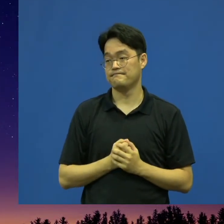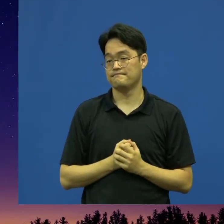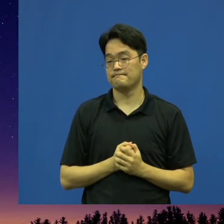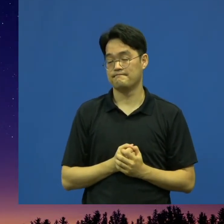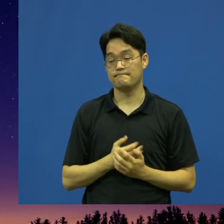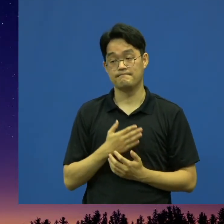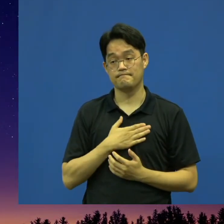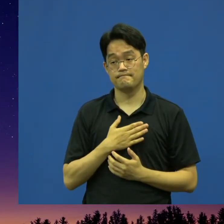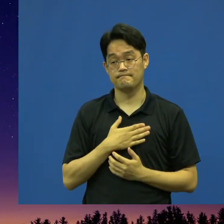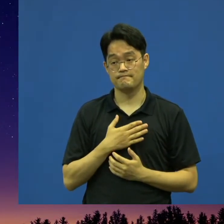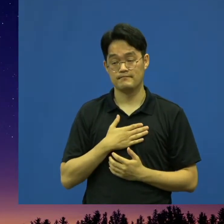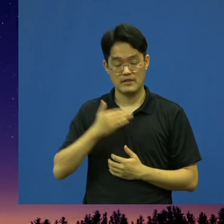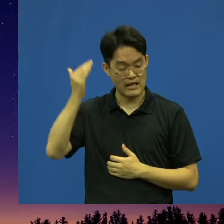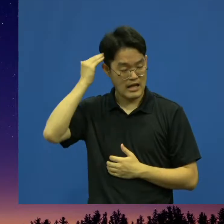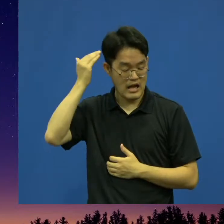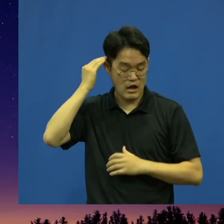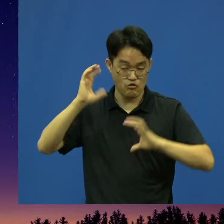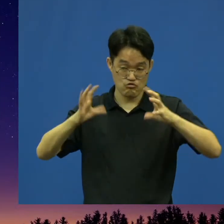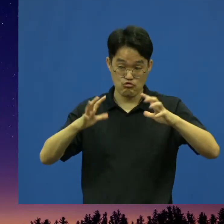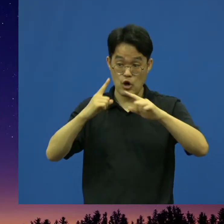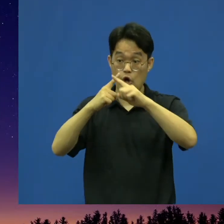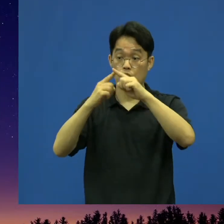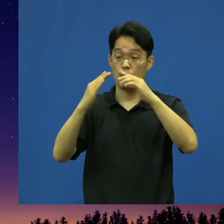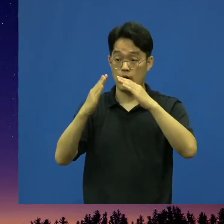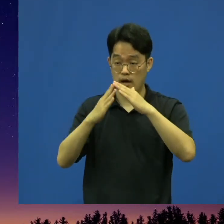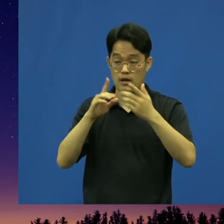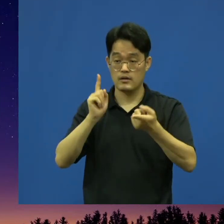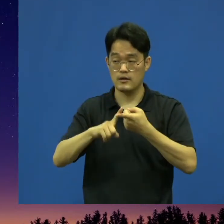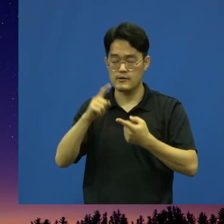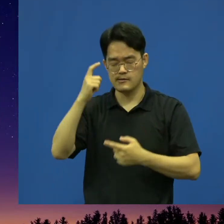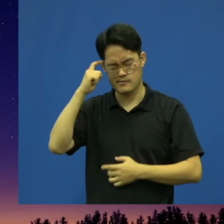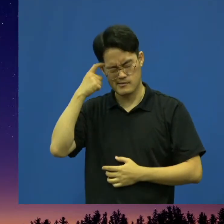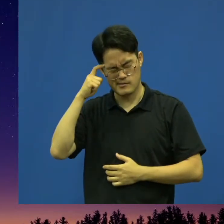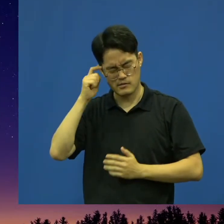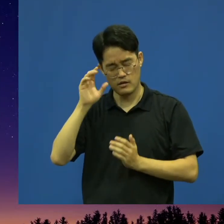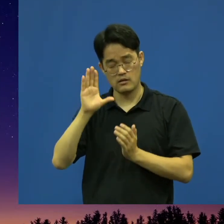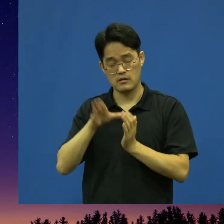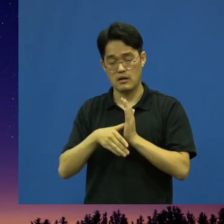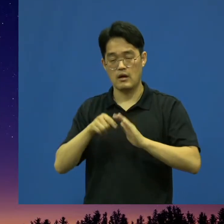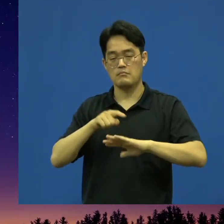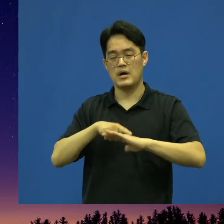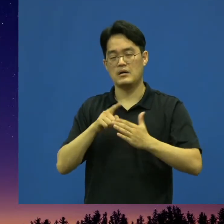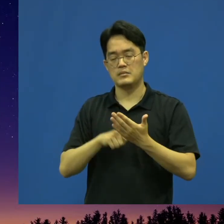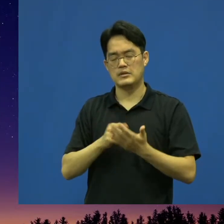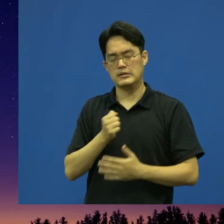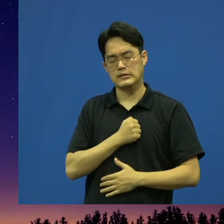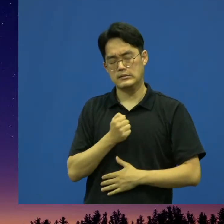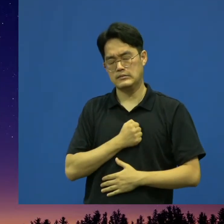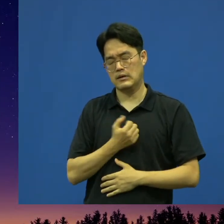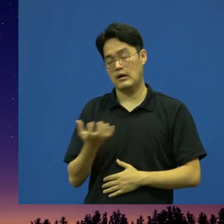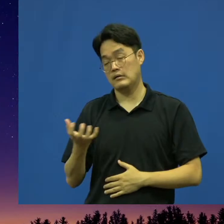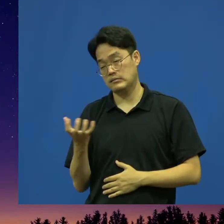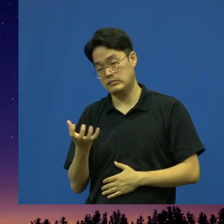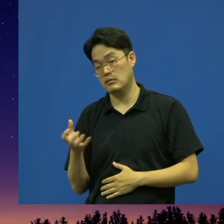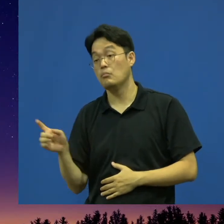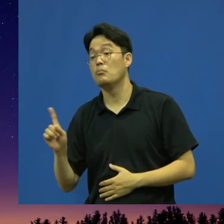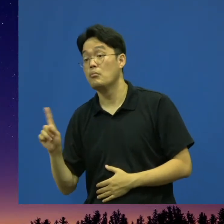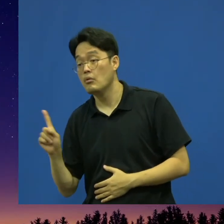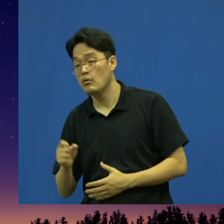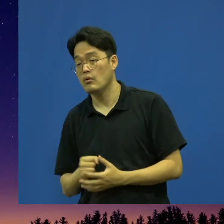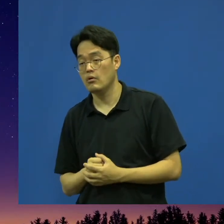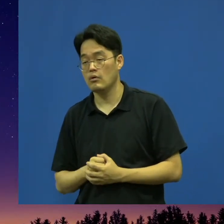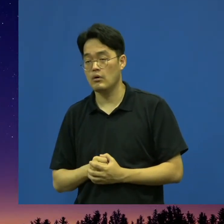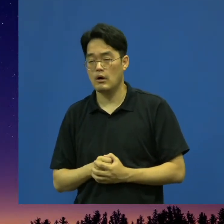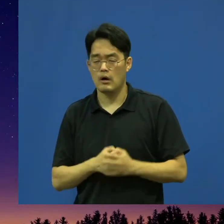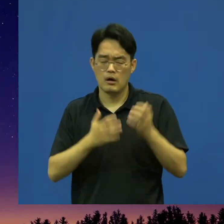제가 조국 교회를 생각할 때 늘 마음이 아픈 것 중에 하나는 고난이 없는 것이 예수